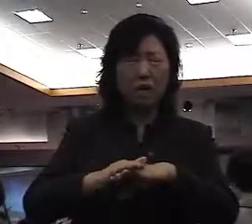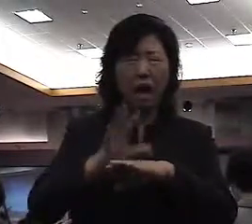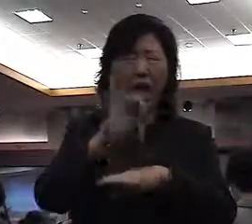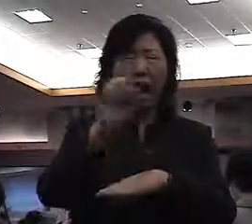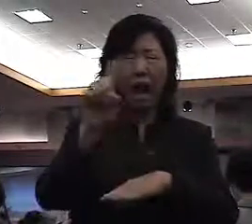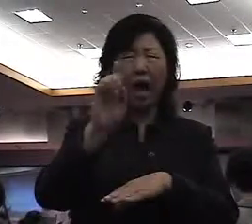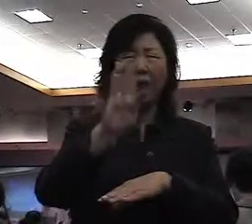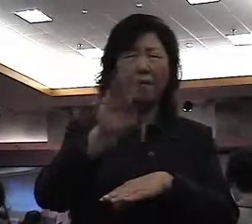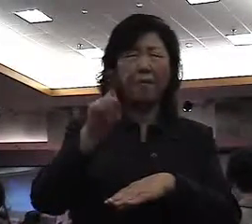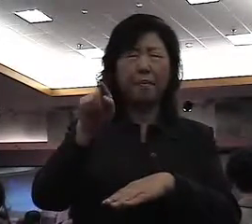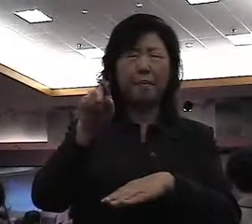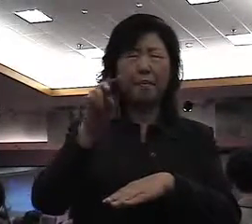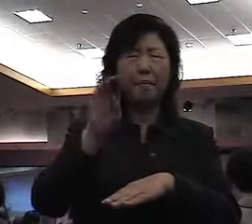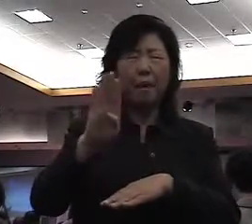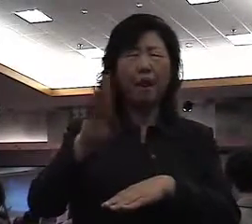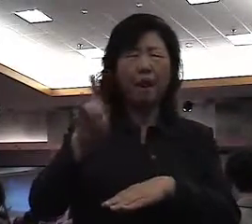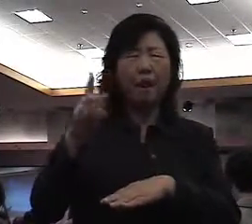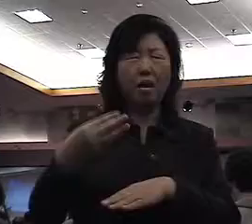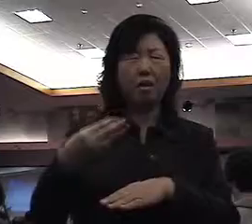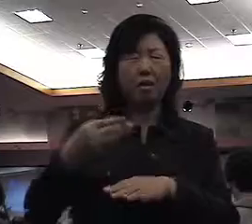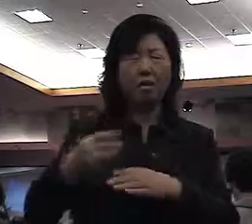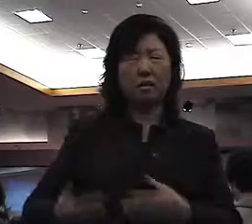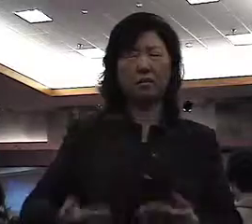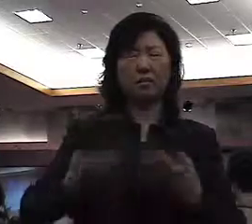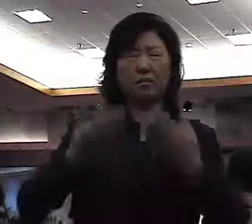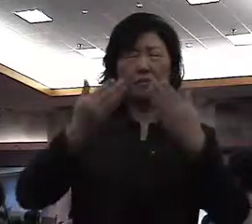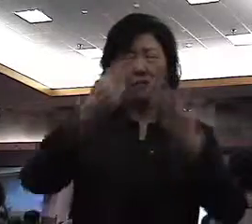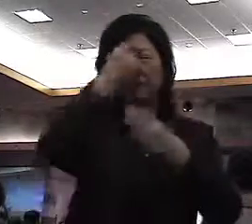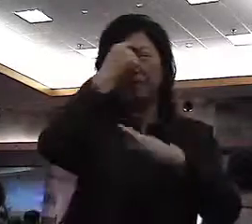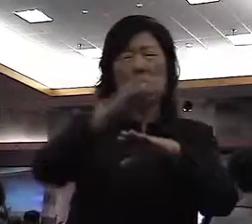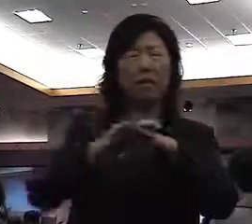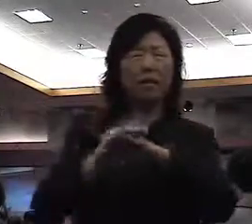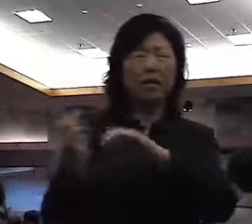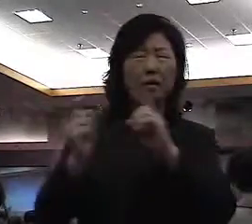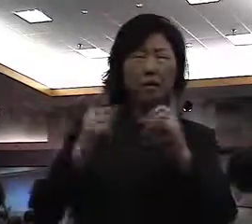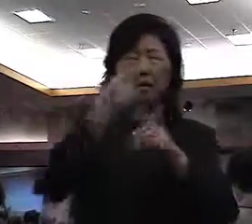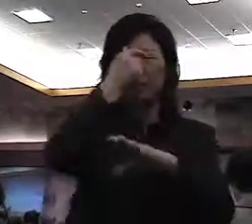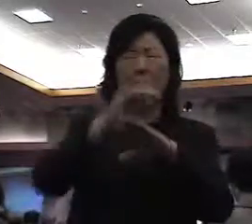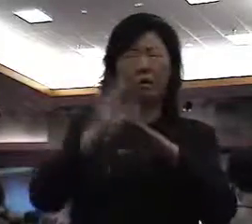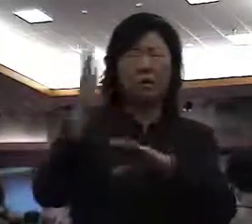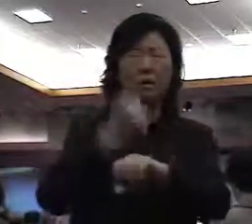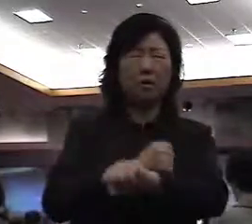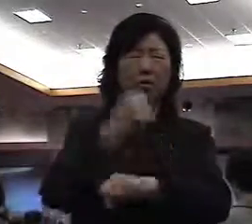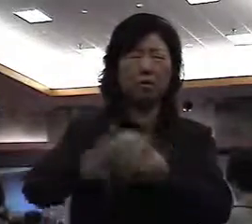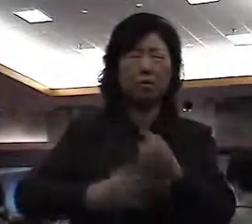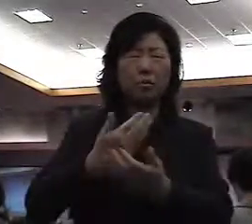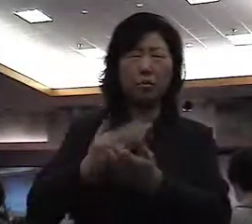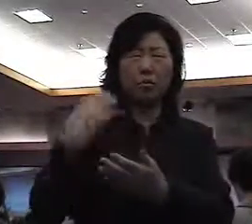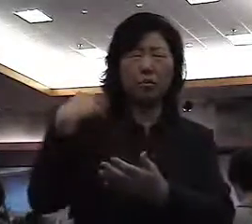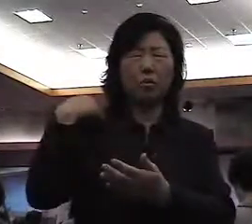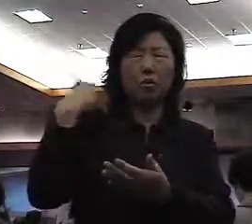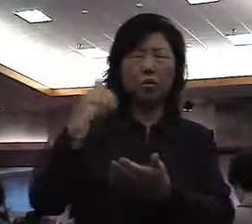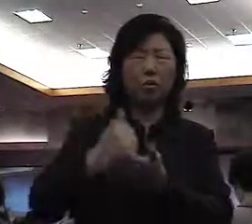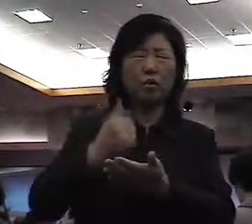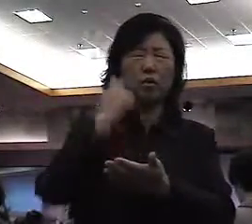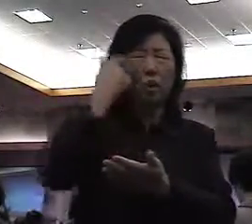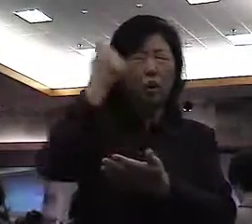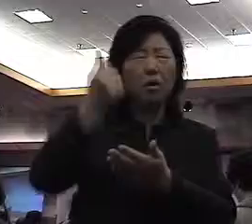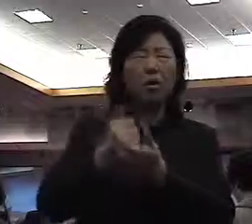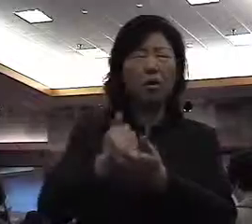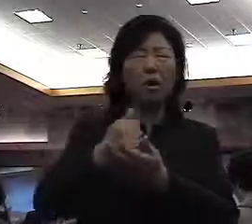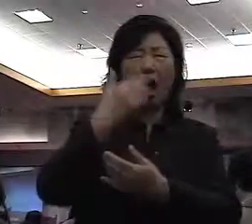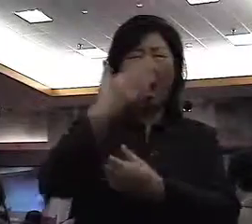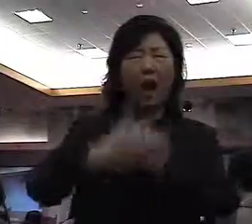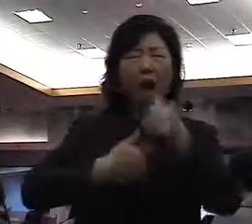드렸던 산 제사가 되게 하여 주시옵소서. 김승옥 담임 목사님과 본교에 주신 킹덤 드림 비전